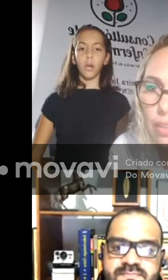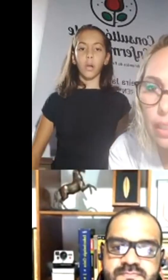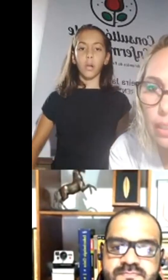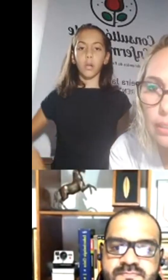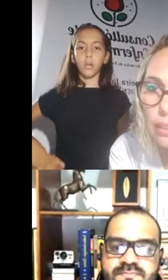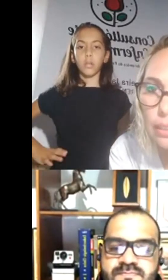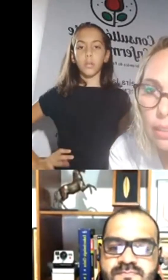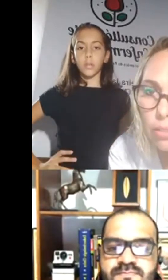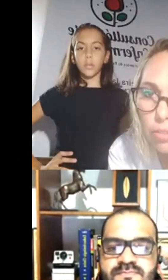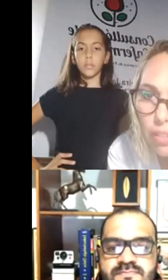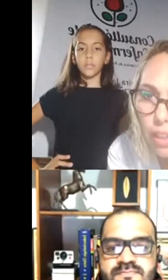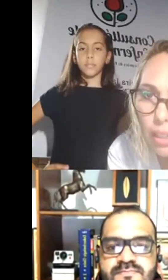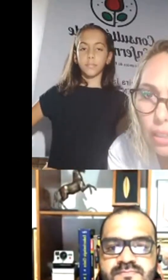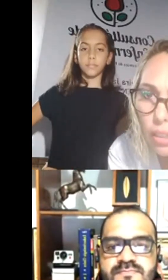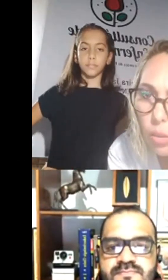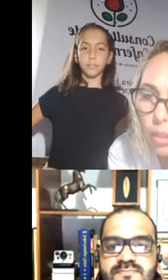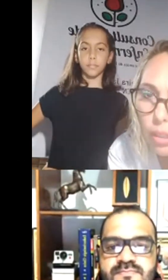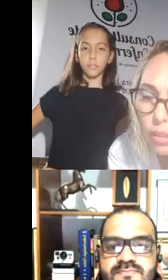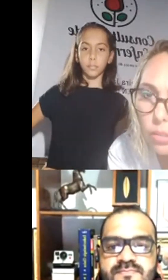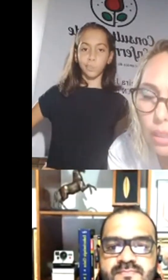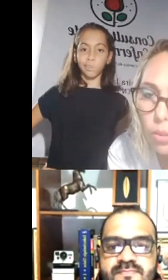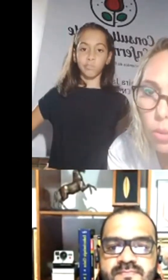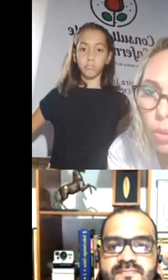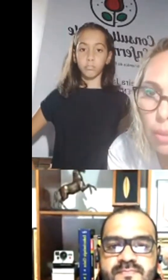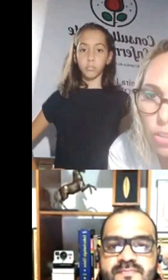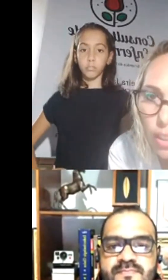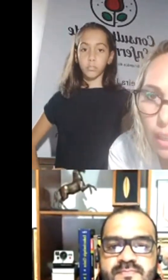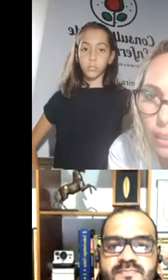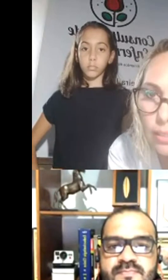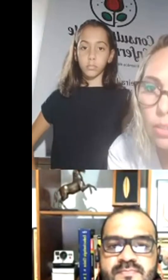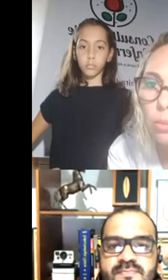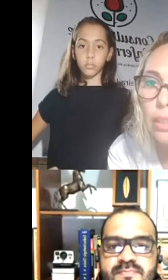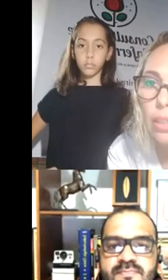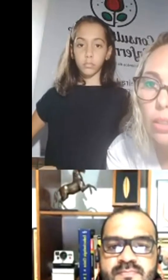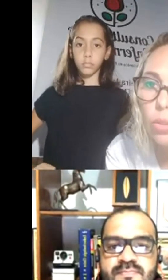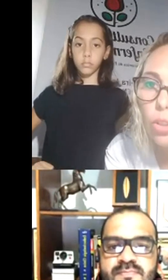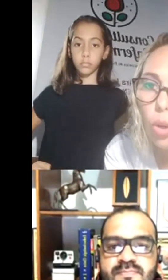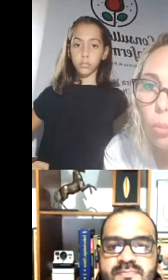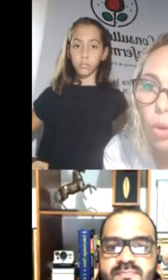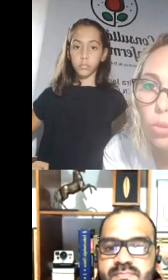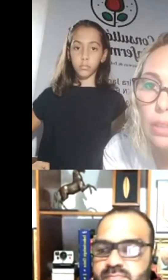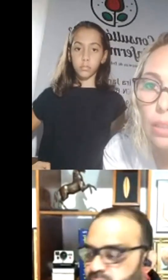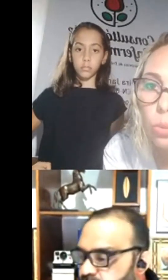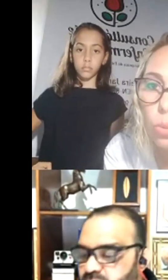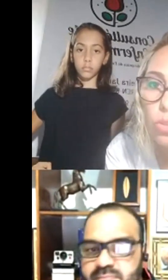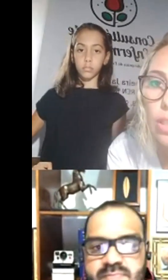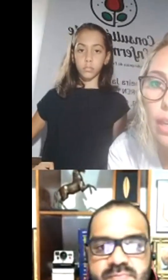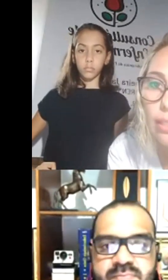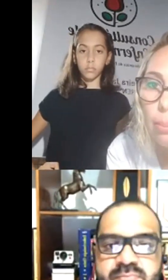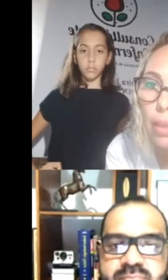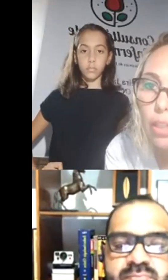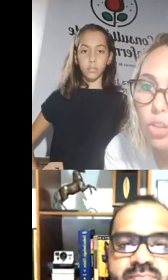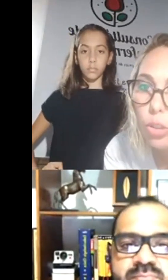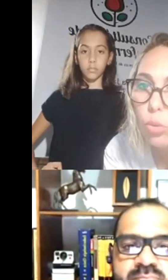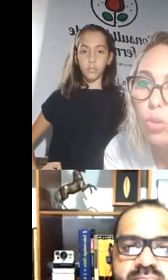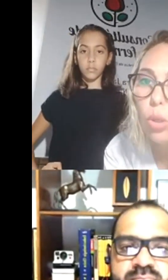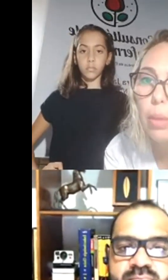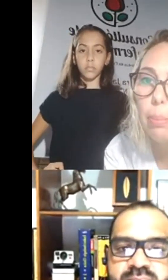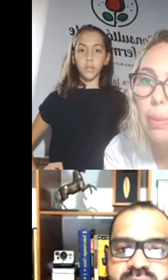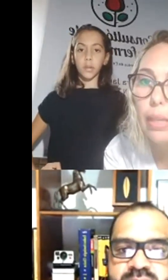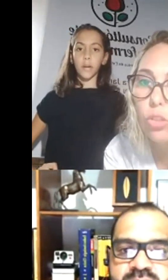Aqui fala aí, não tem o nome, acho que é Alex, se não me engano, que hormônios atuam diretamente